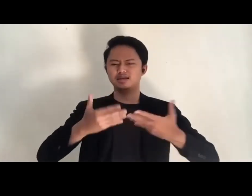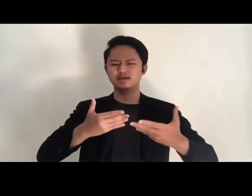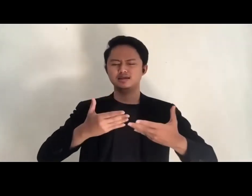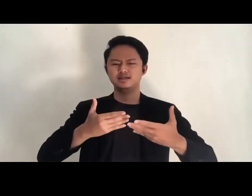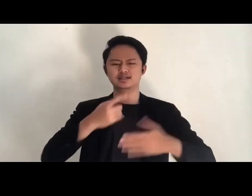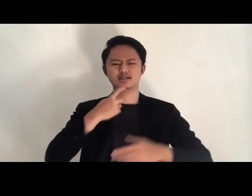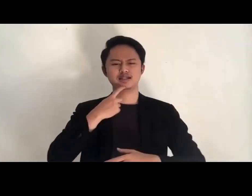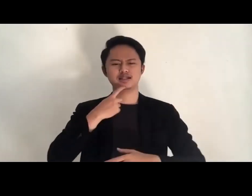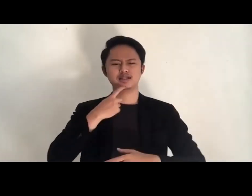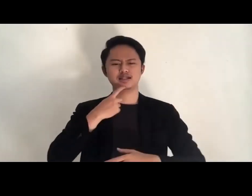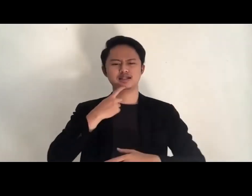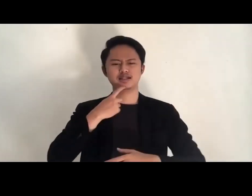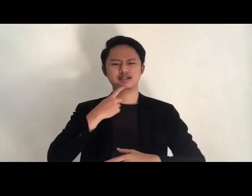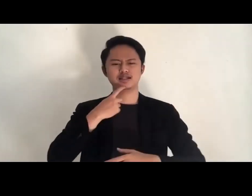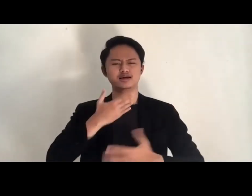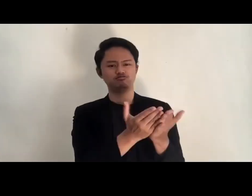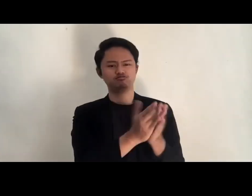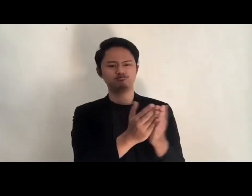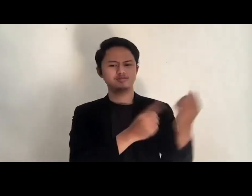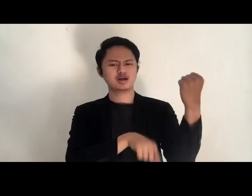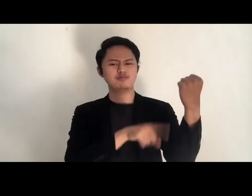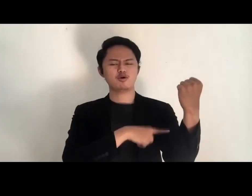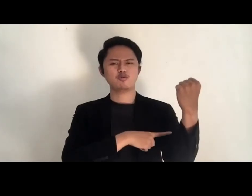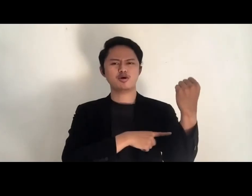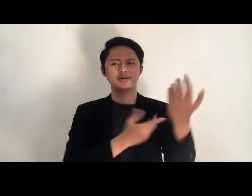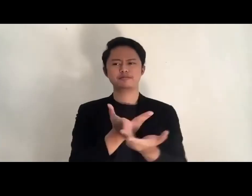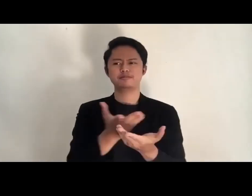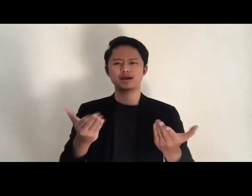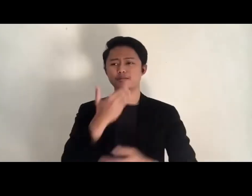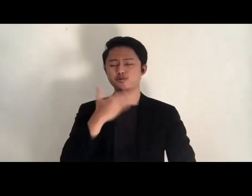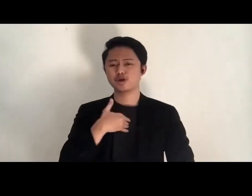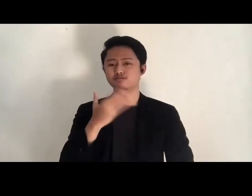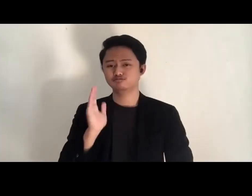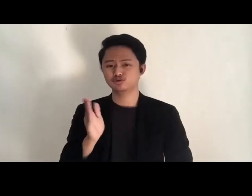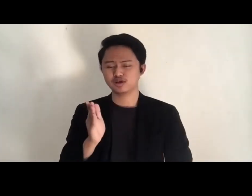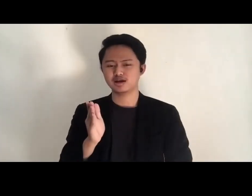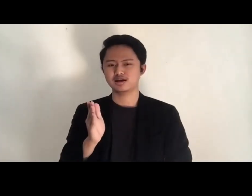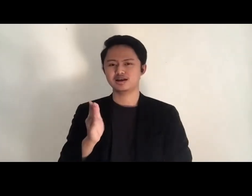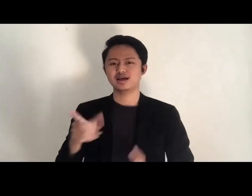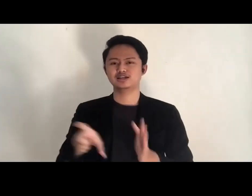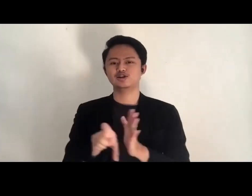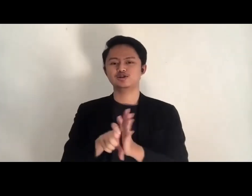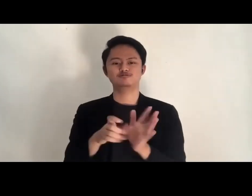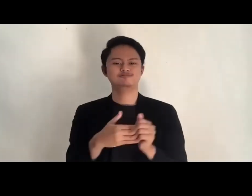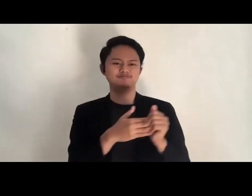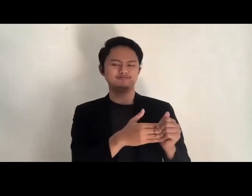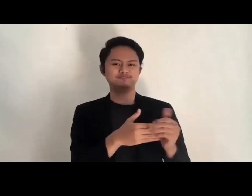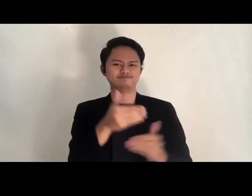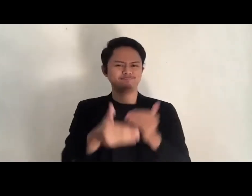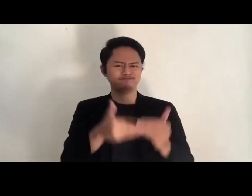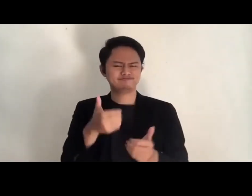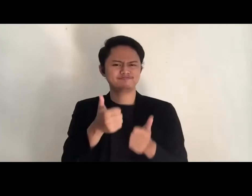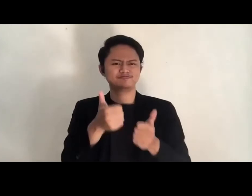interpretasi daripada kemampuan literasi yang mereka sudah miliki ketika mereka dituntun semakin baik